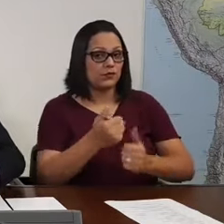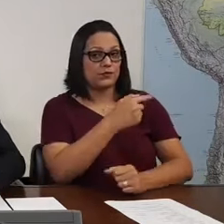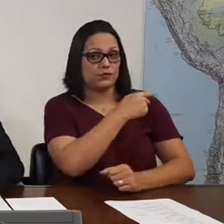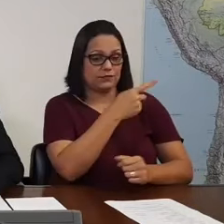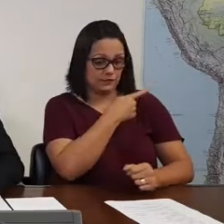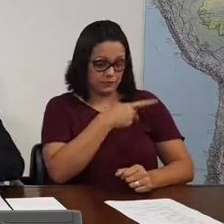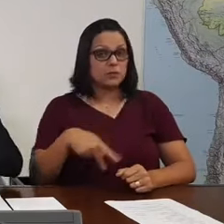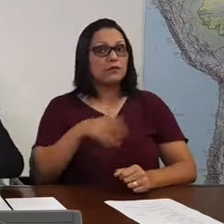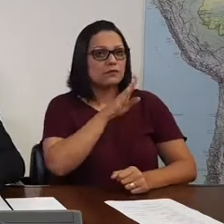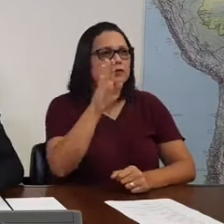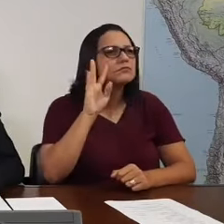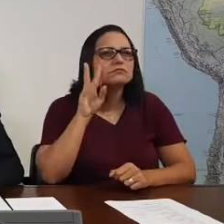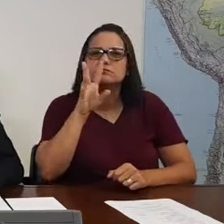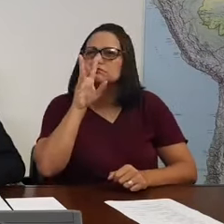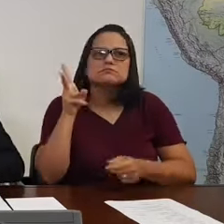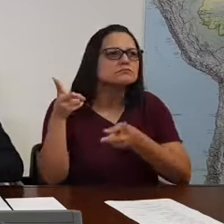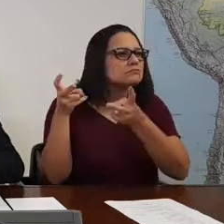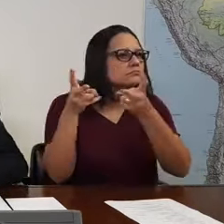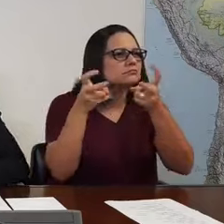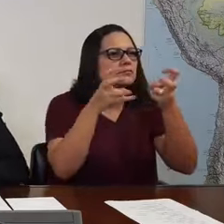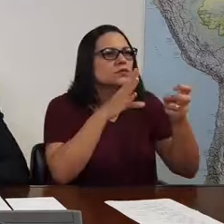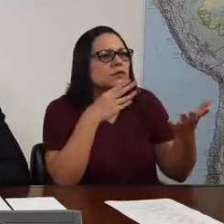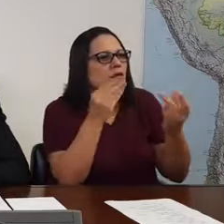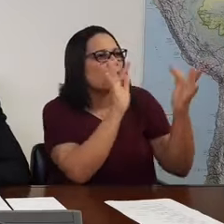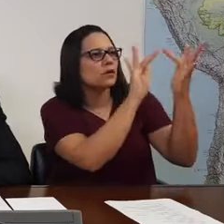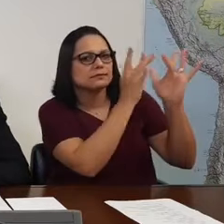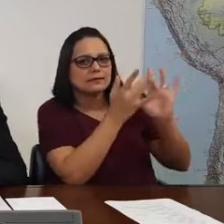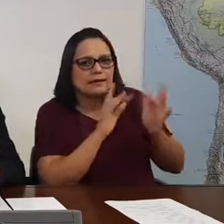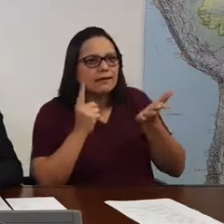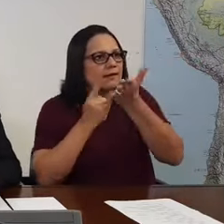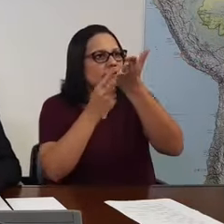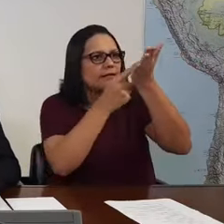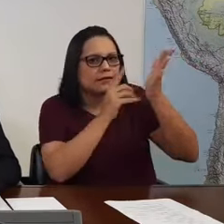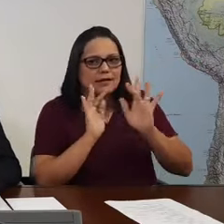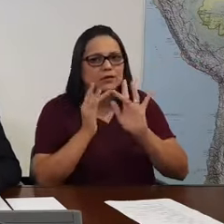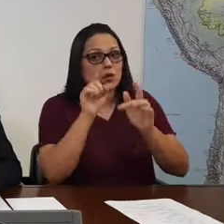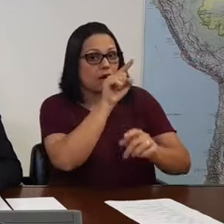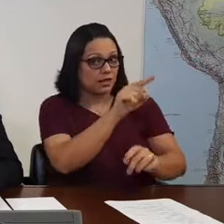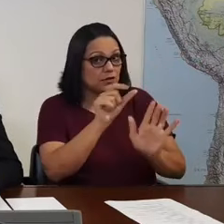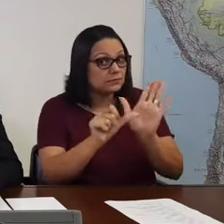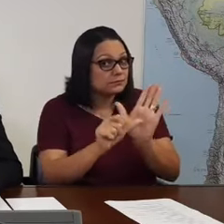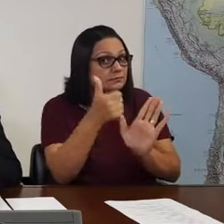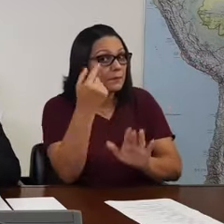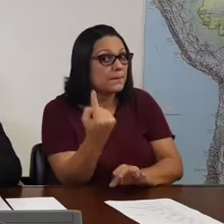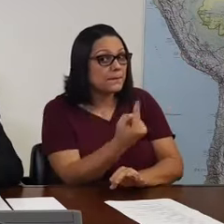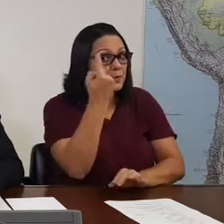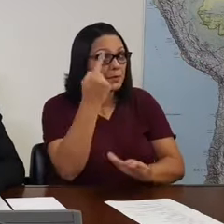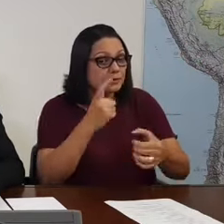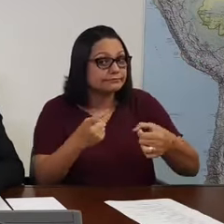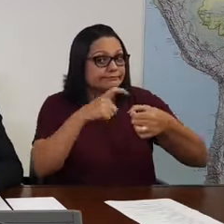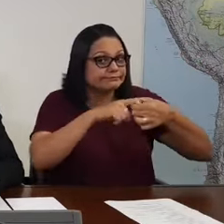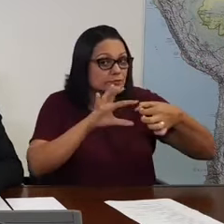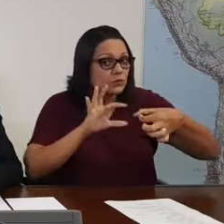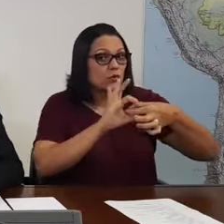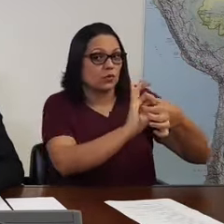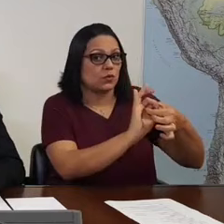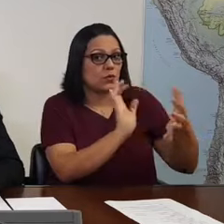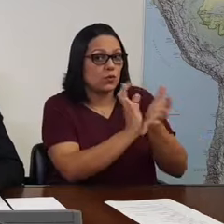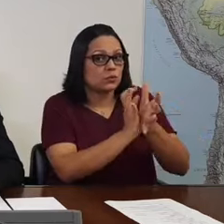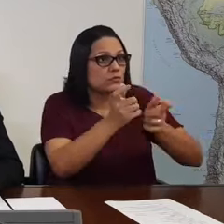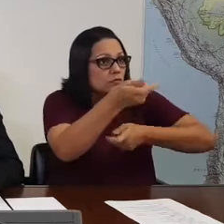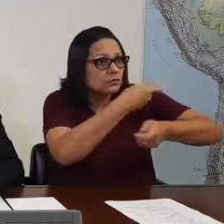um trabalho de reconhecimento, de aproximação, e a China, como nosso primeiro parceiro